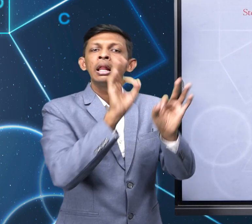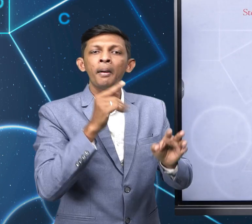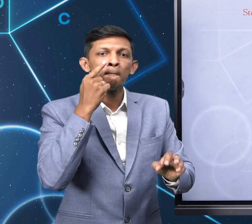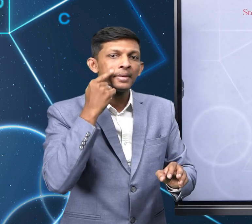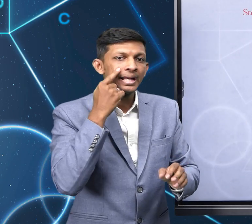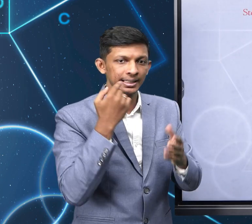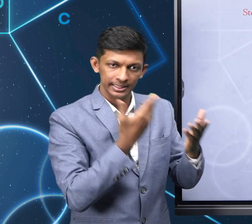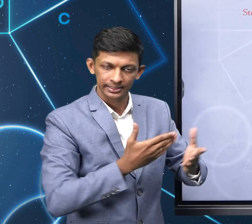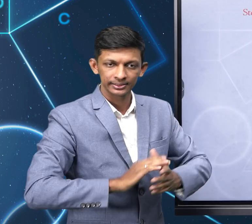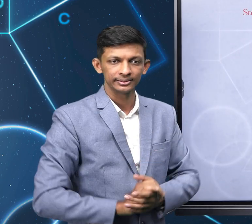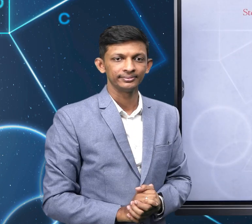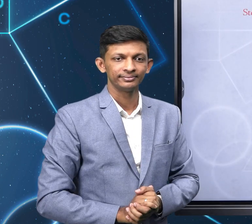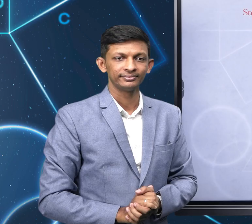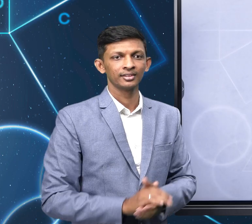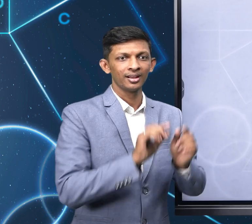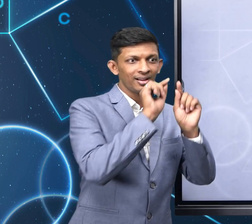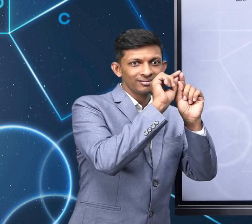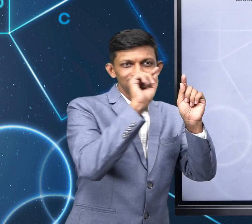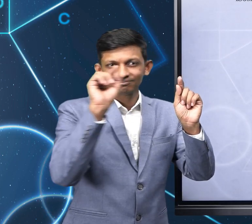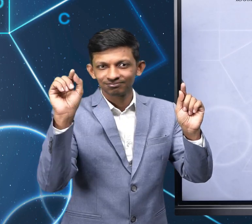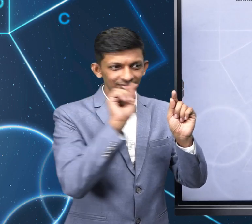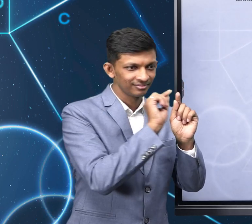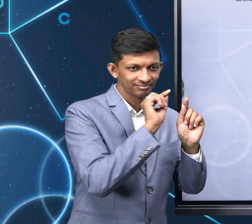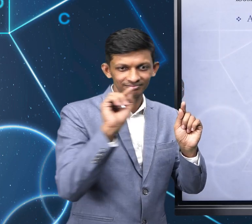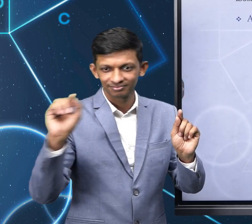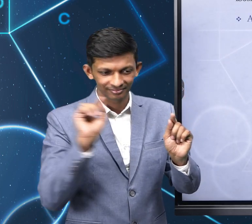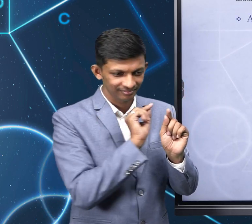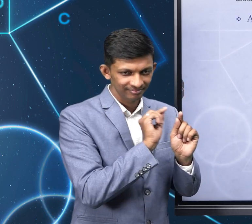स्केच तयार आहे. आयसोमेट्रिक स्केचेस.